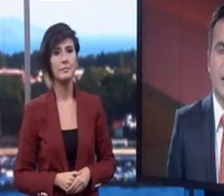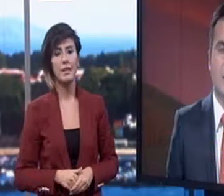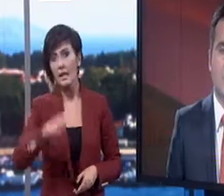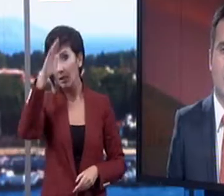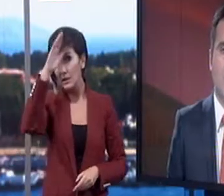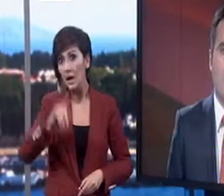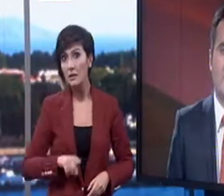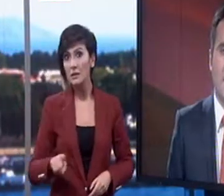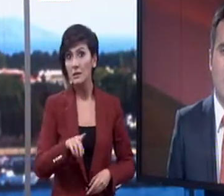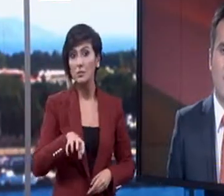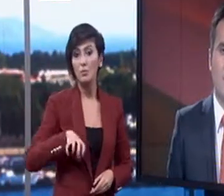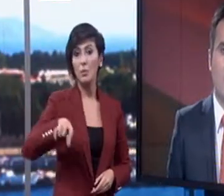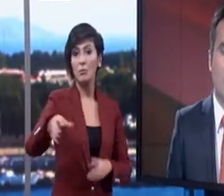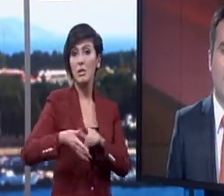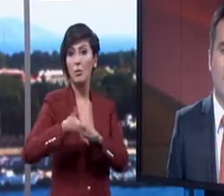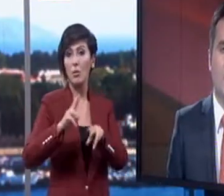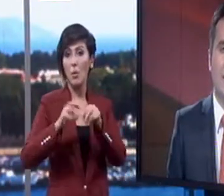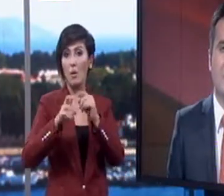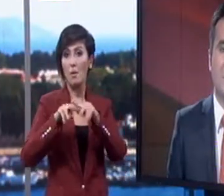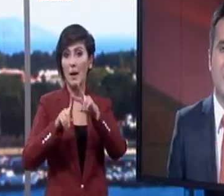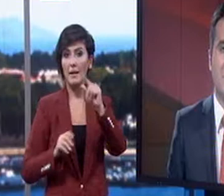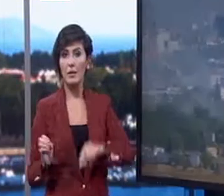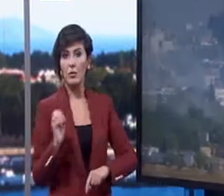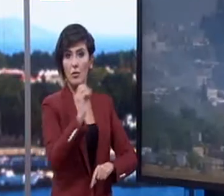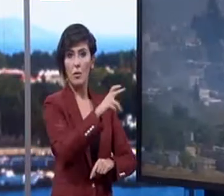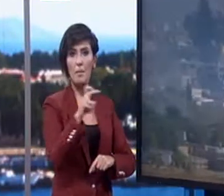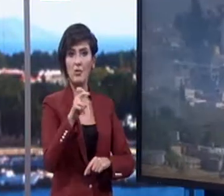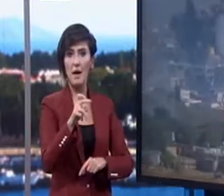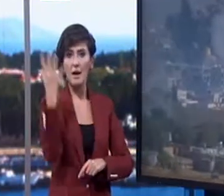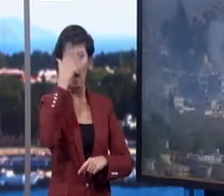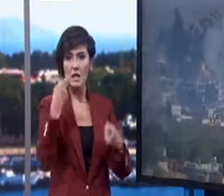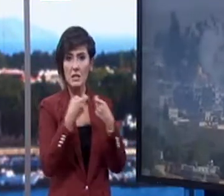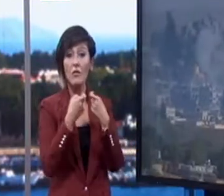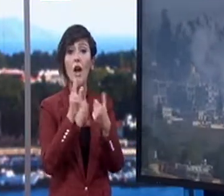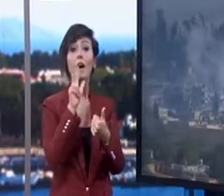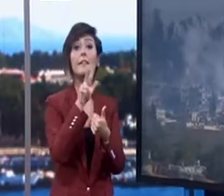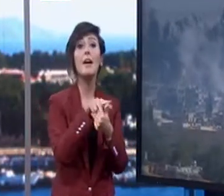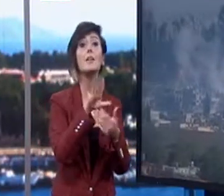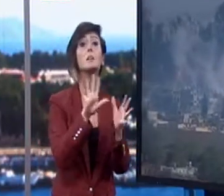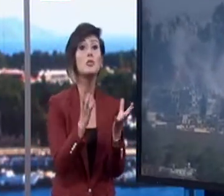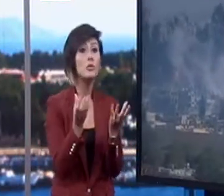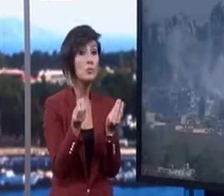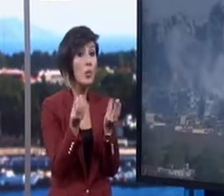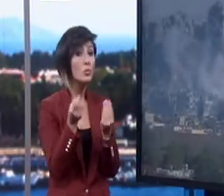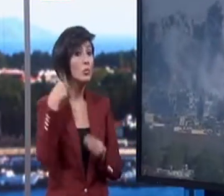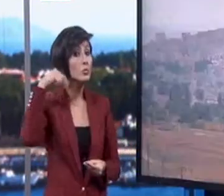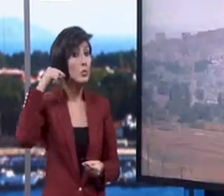Irak Kürt Bölgesel Yönetimi Kobani'ye gönderilecek peşmergelerin kara savaşına katılmayacağını, daha çok Suriyeli gruplara topçu